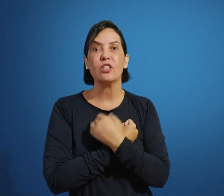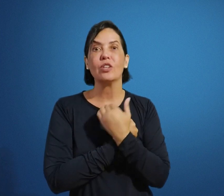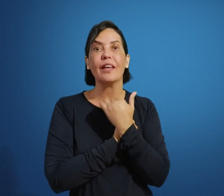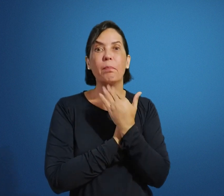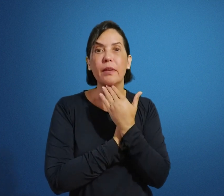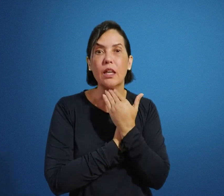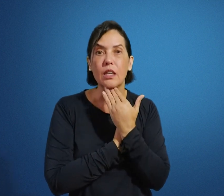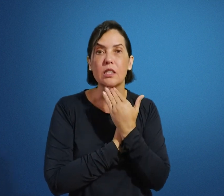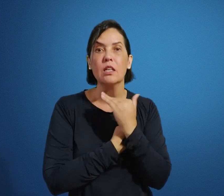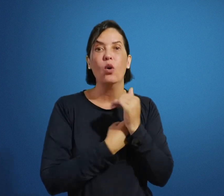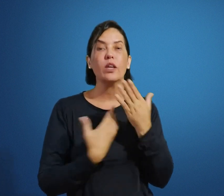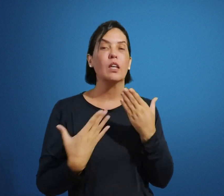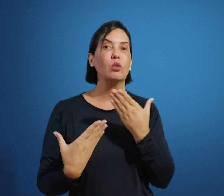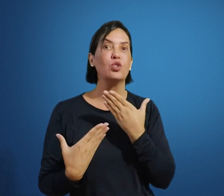de terapias, ou então de